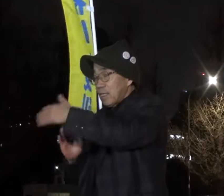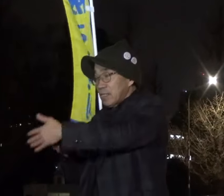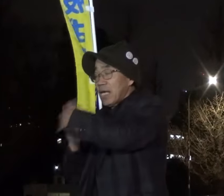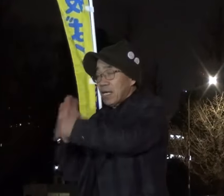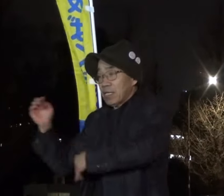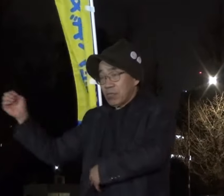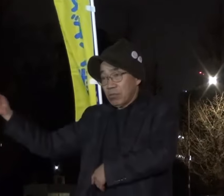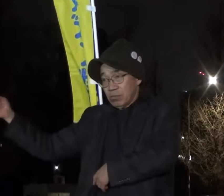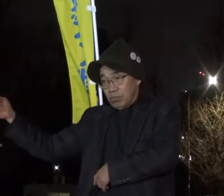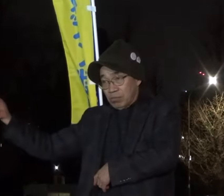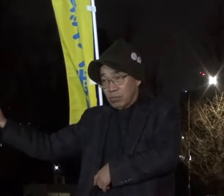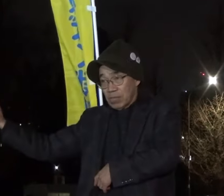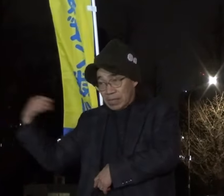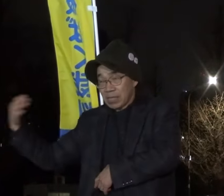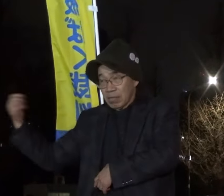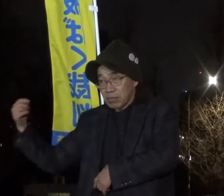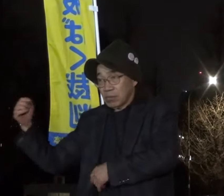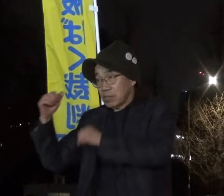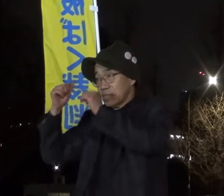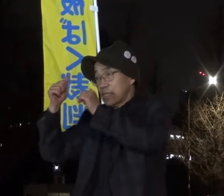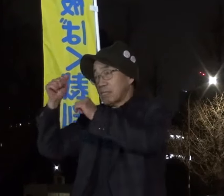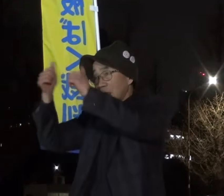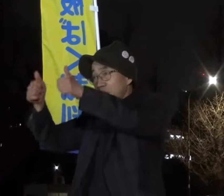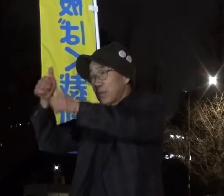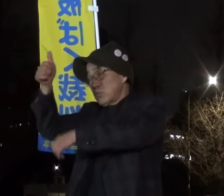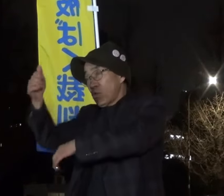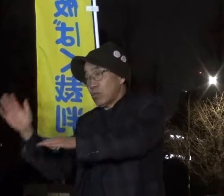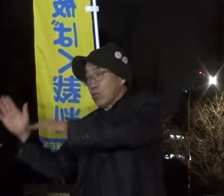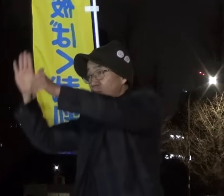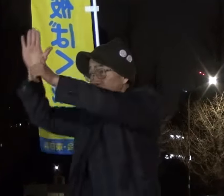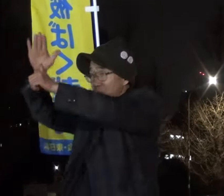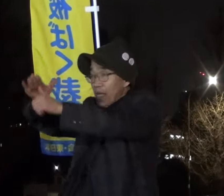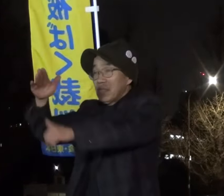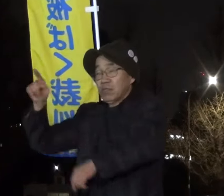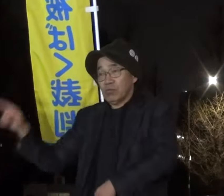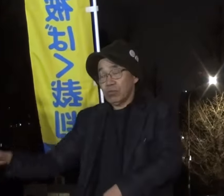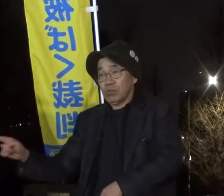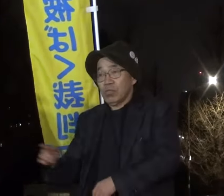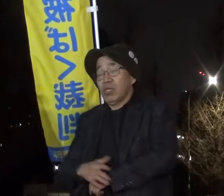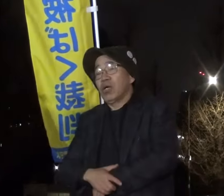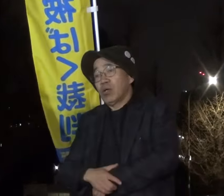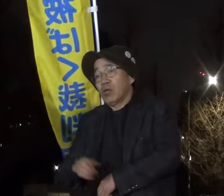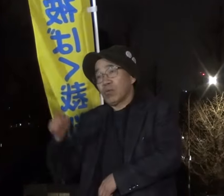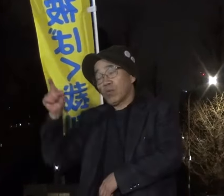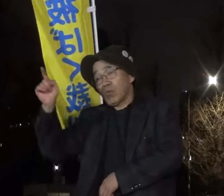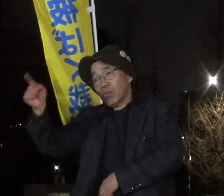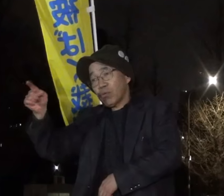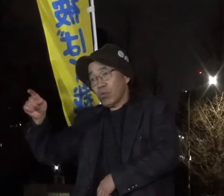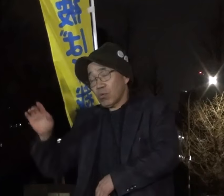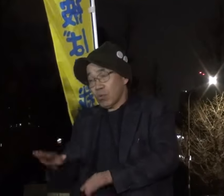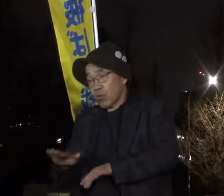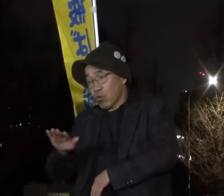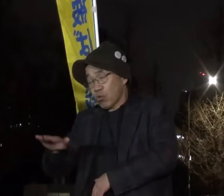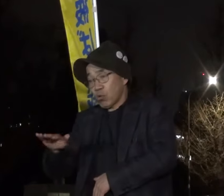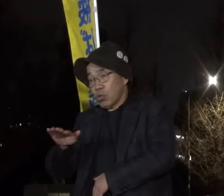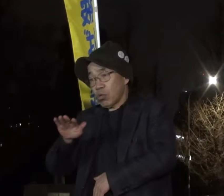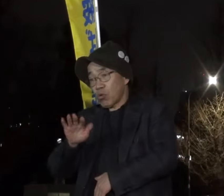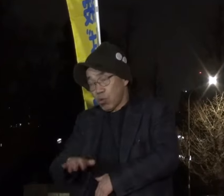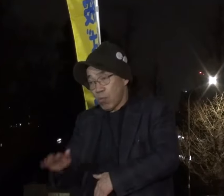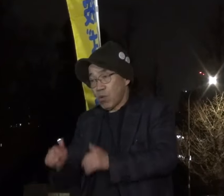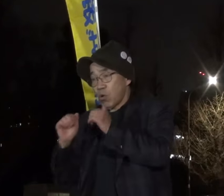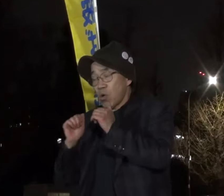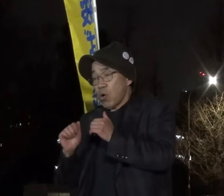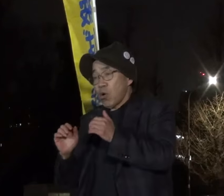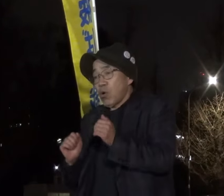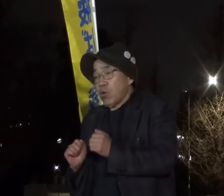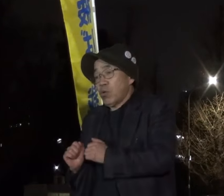で本当に圧力を裁判長にかけています。その対策として明日、郡山でこの子どもたち被爆裁判